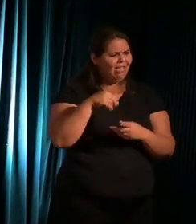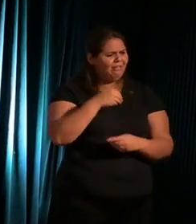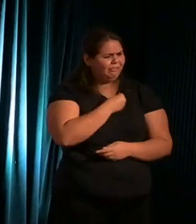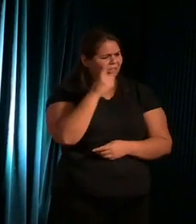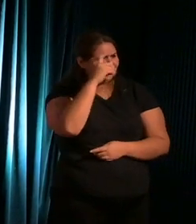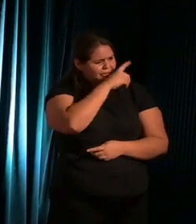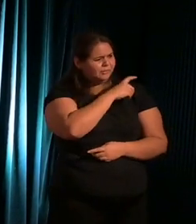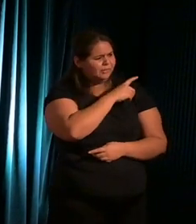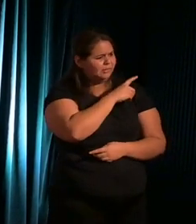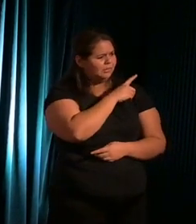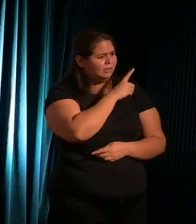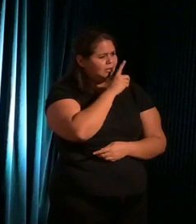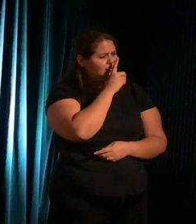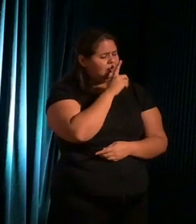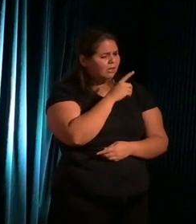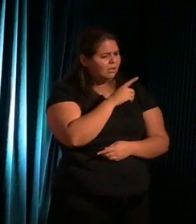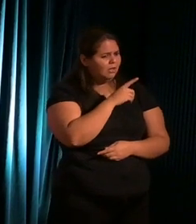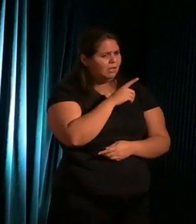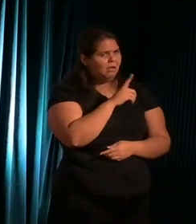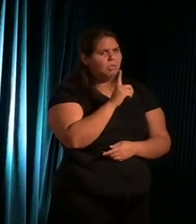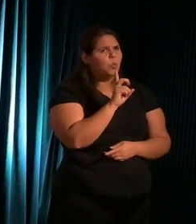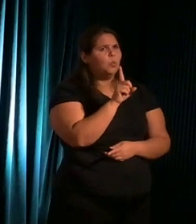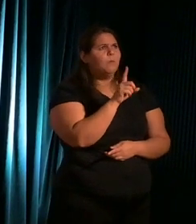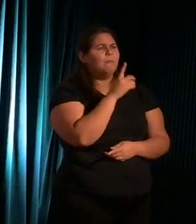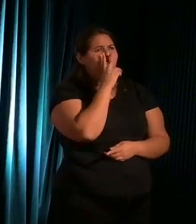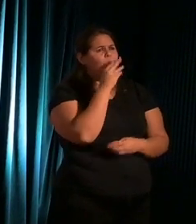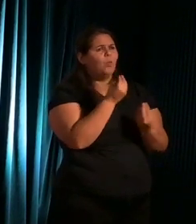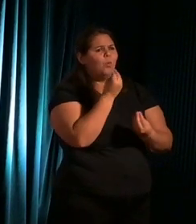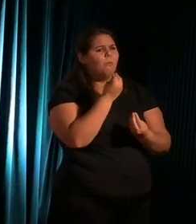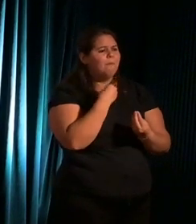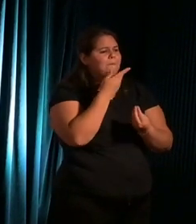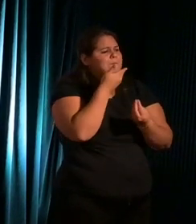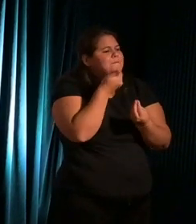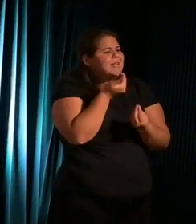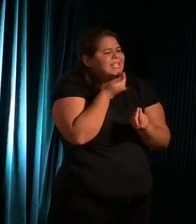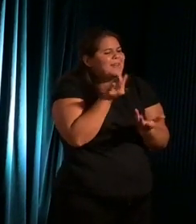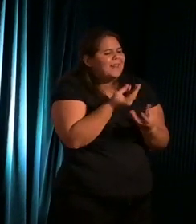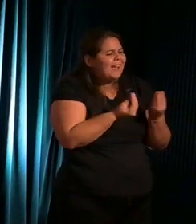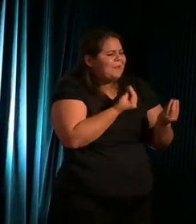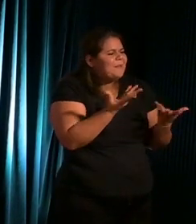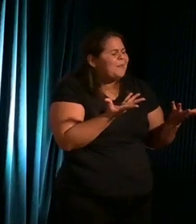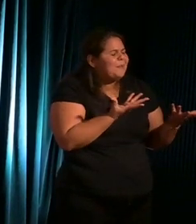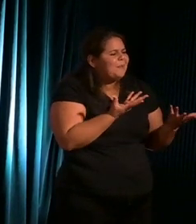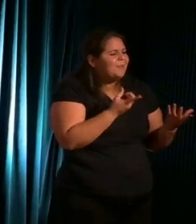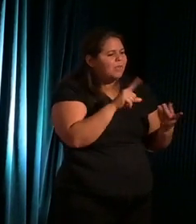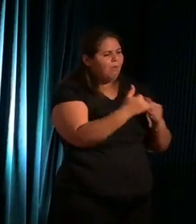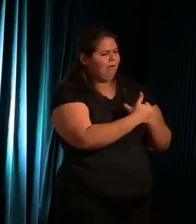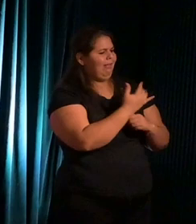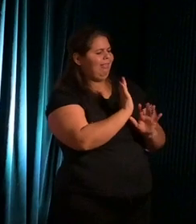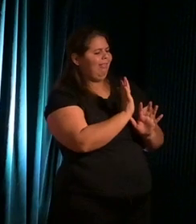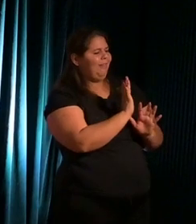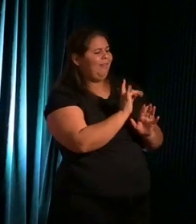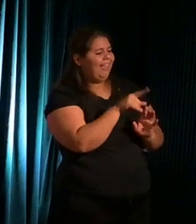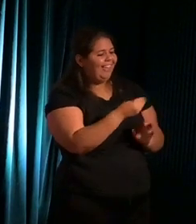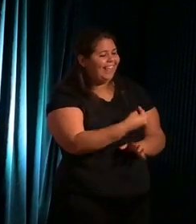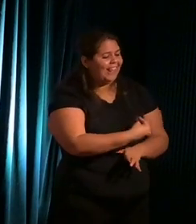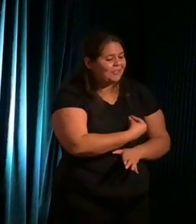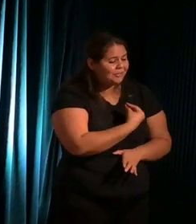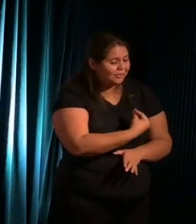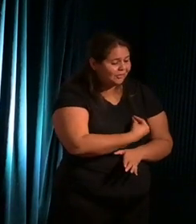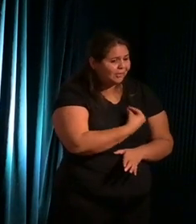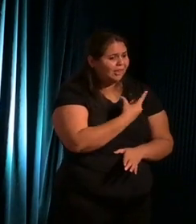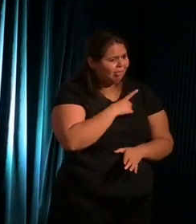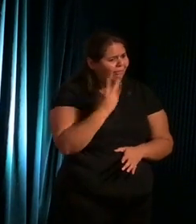gente pode, não é se enganar, mas se elucubrar que viver vale